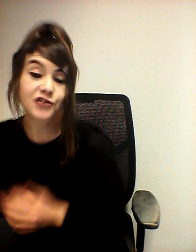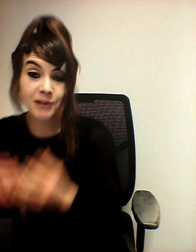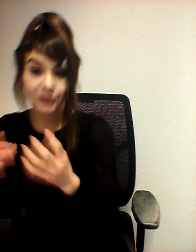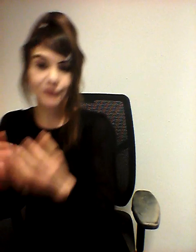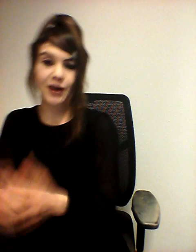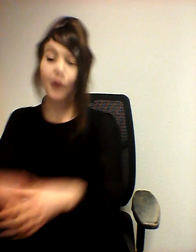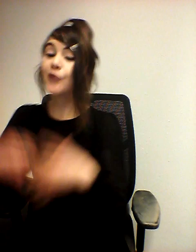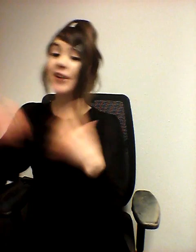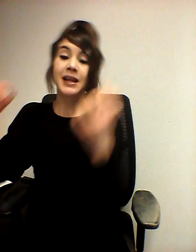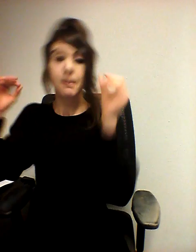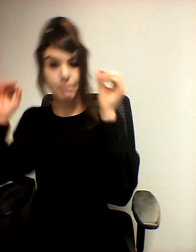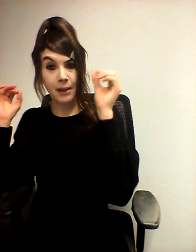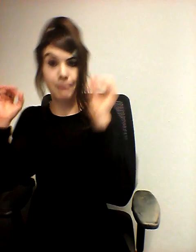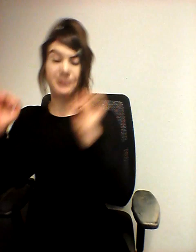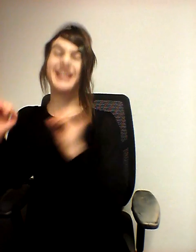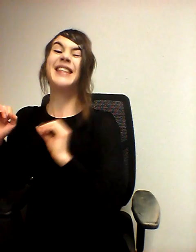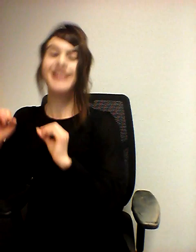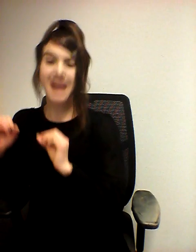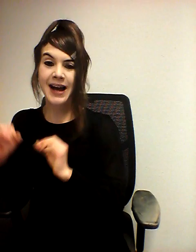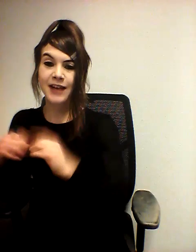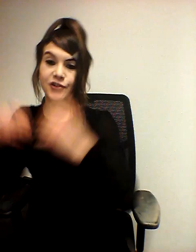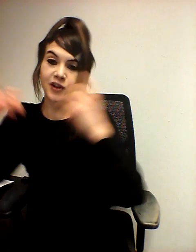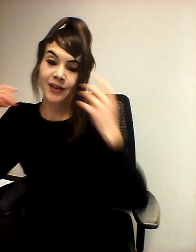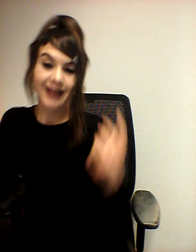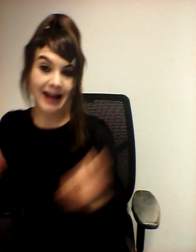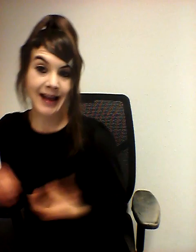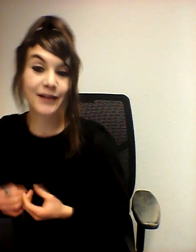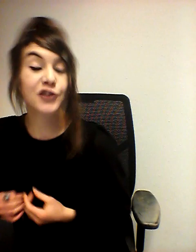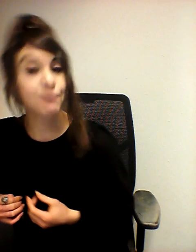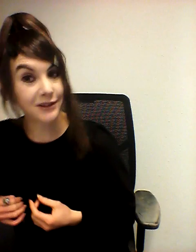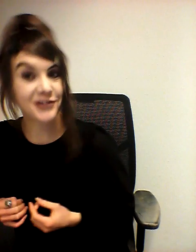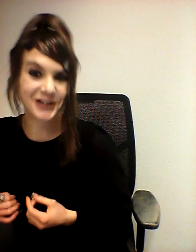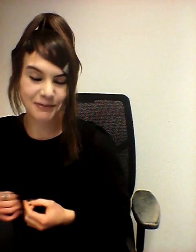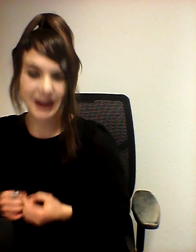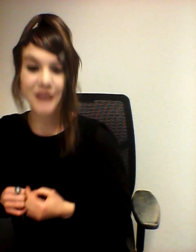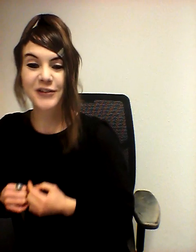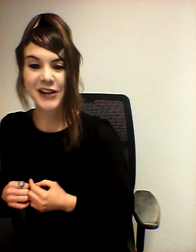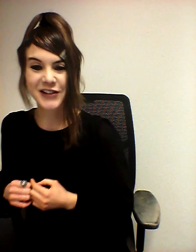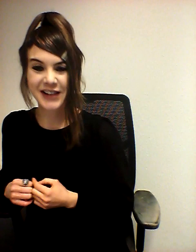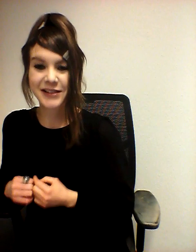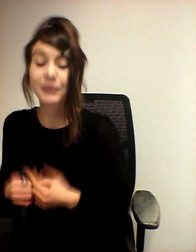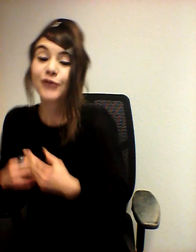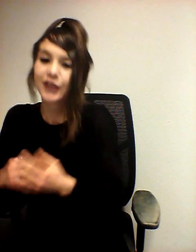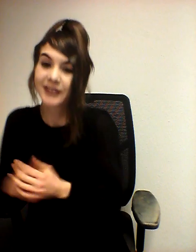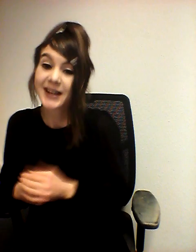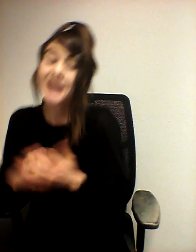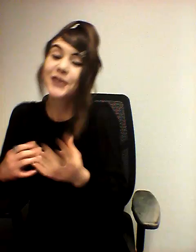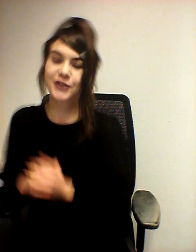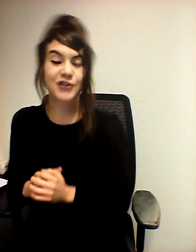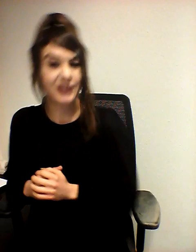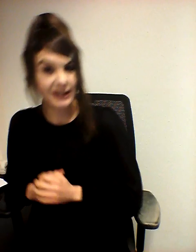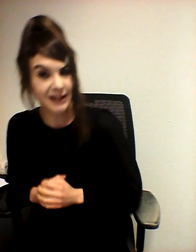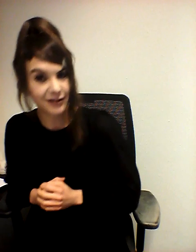spijsverteringsenzymen, waaronder die peptidazen, eiwitsplitsende spijsverteringsenzymen, worden elders in jouw